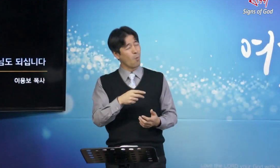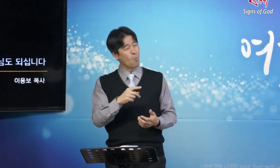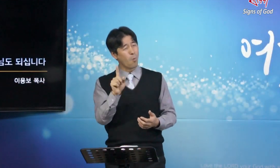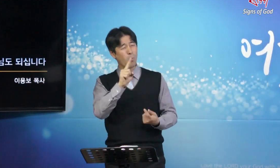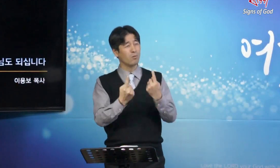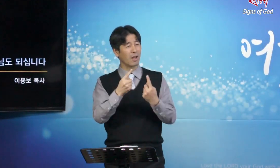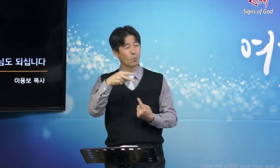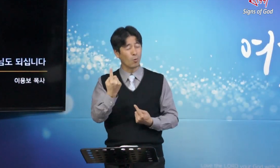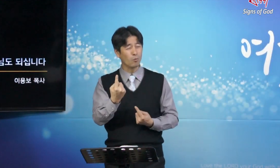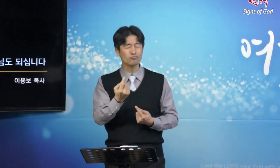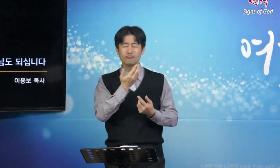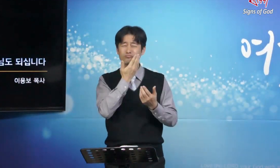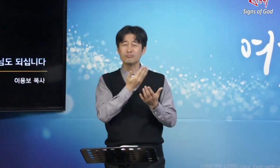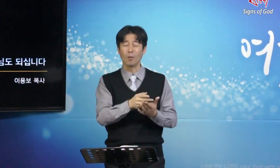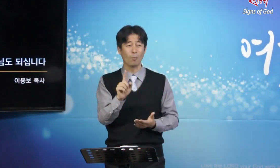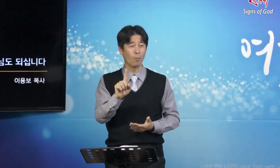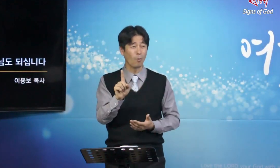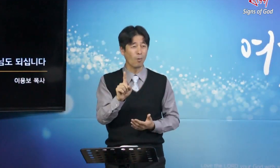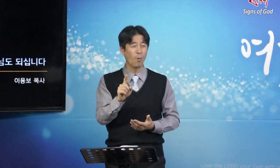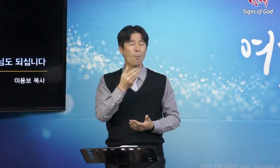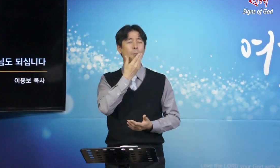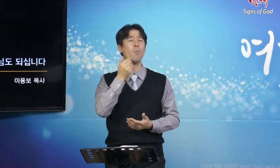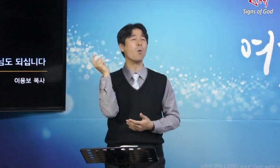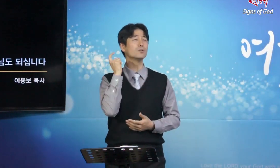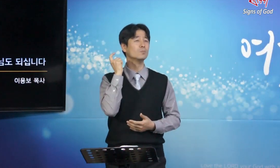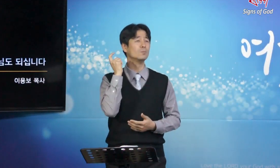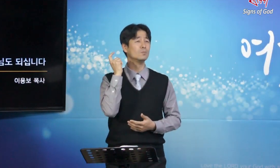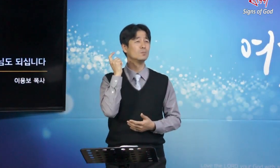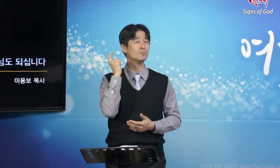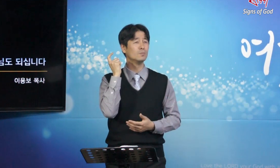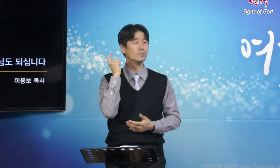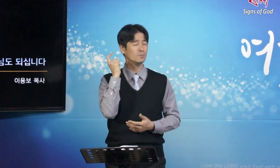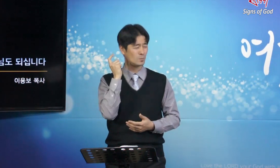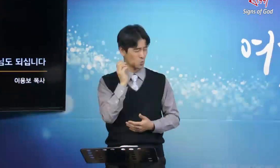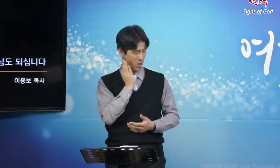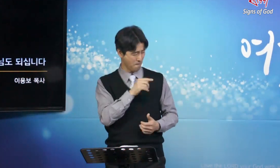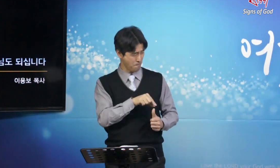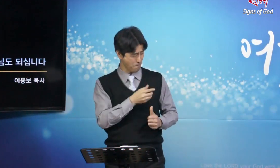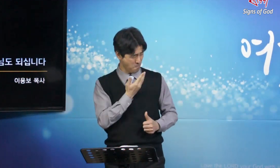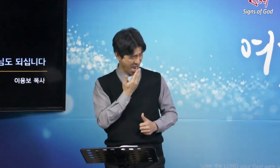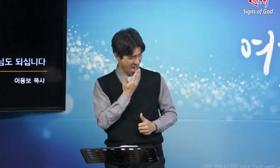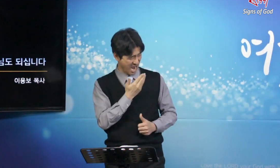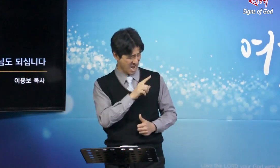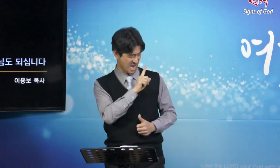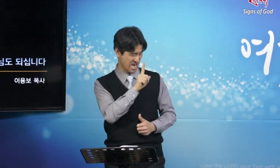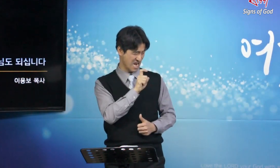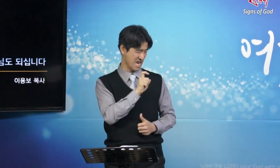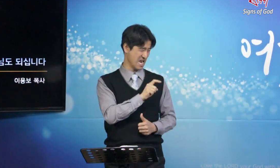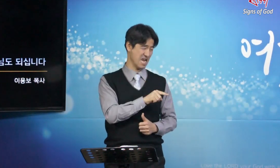또한 무엇보다도 중요한 것이 복음인데 농인들이 정말 구원을